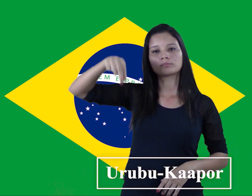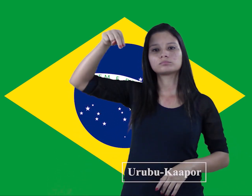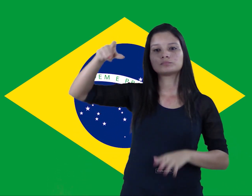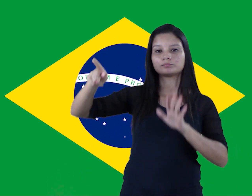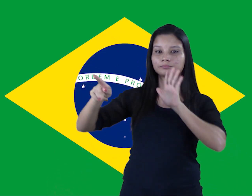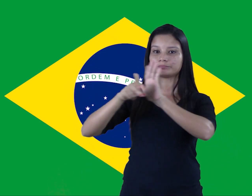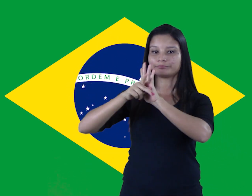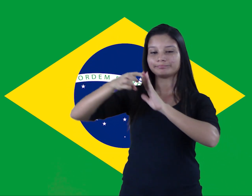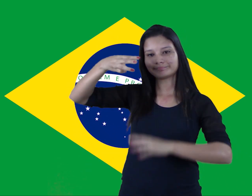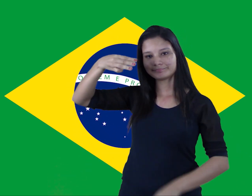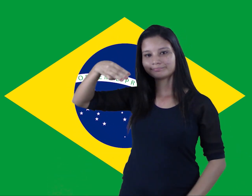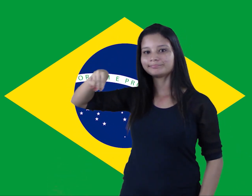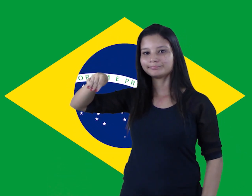do Maranhão.